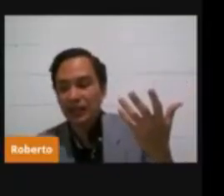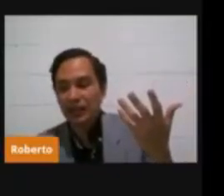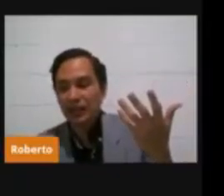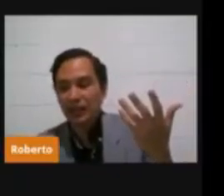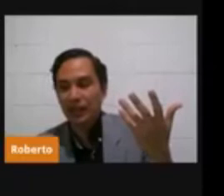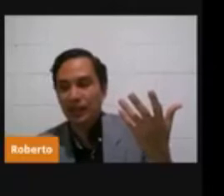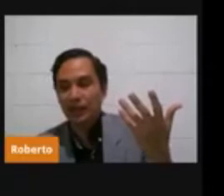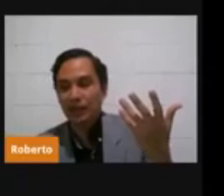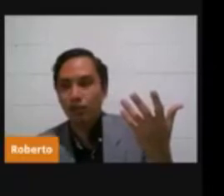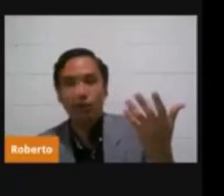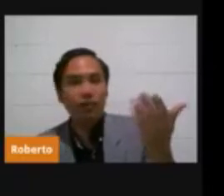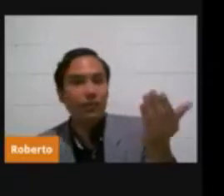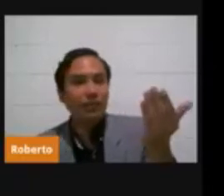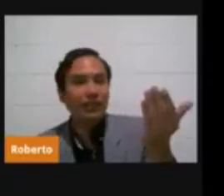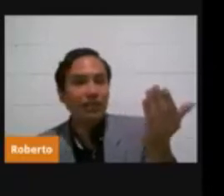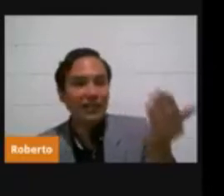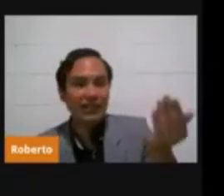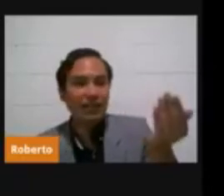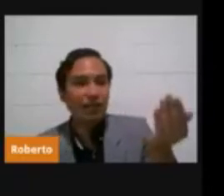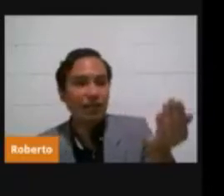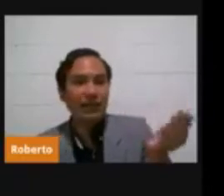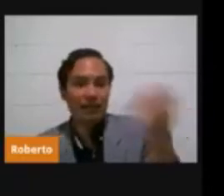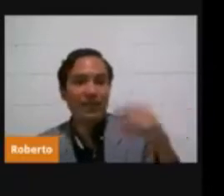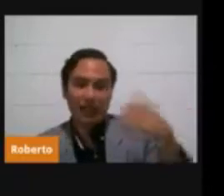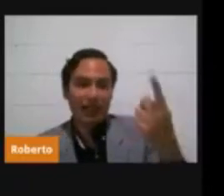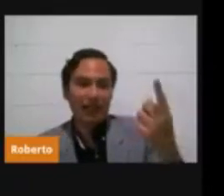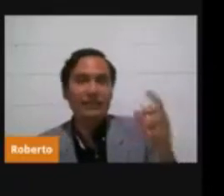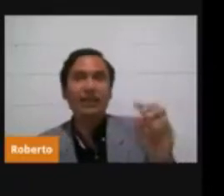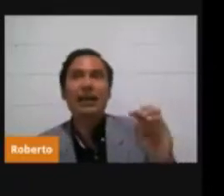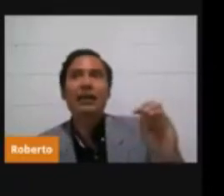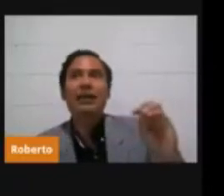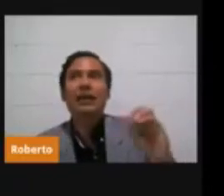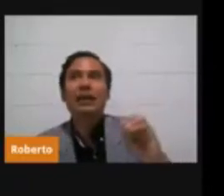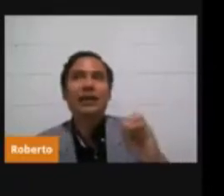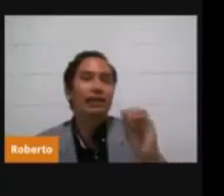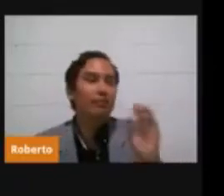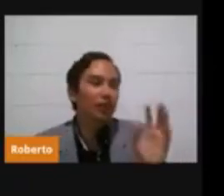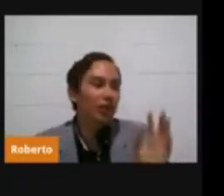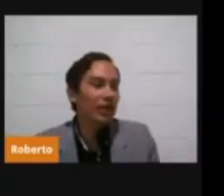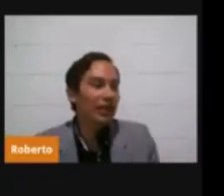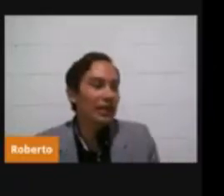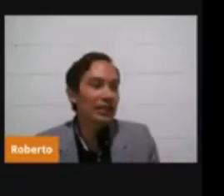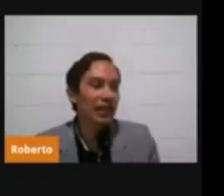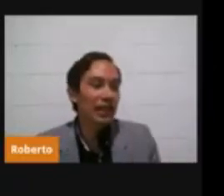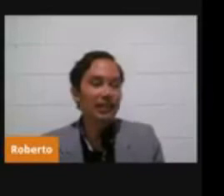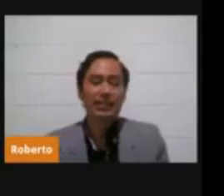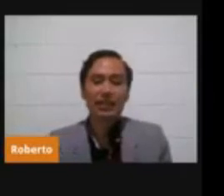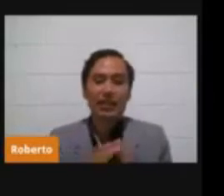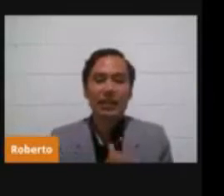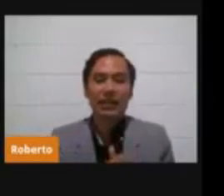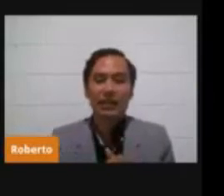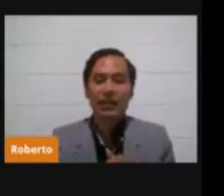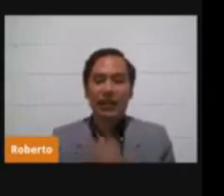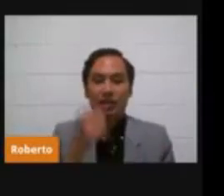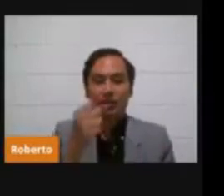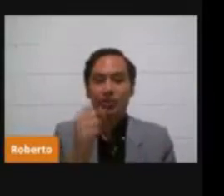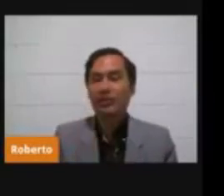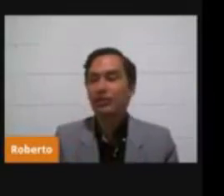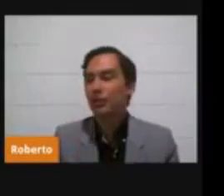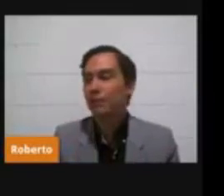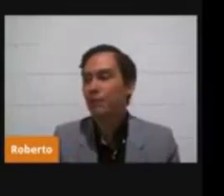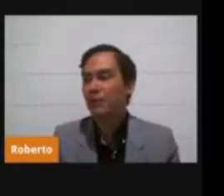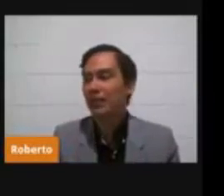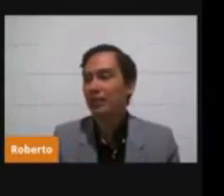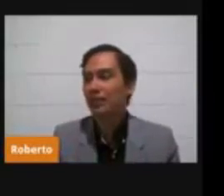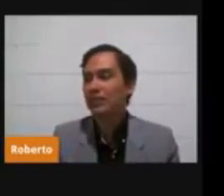entonces hubo una persona que salió de la cabina a la que ella iba a entrar y vio que era ciega y que estaba ella ahí esperando con su